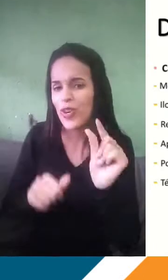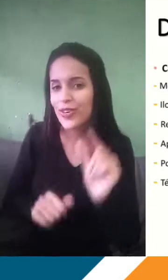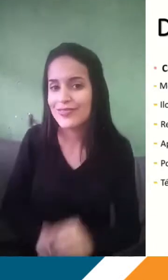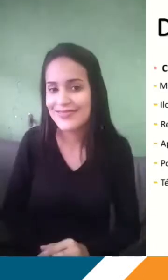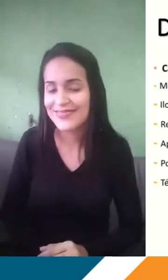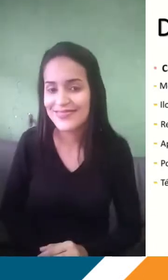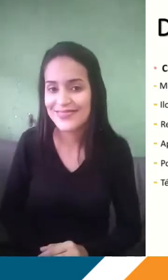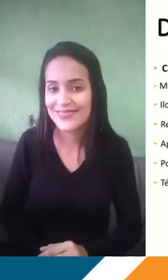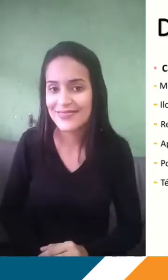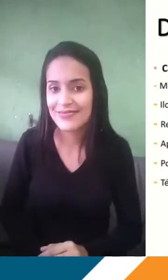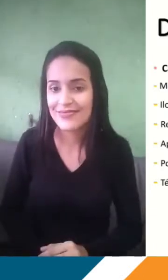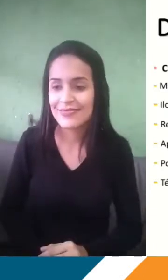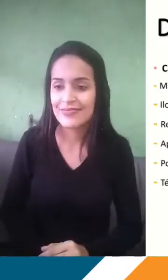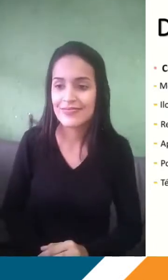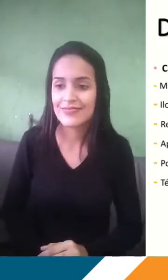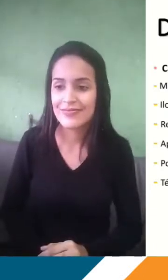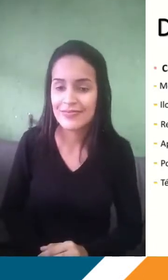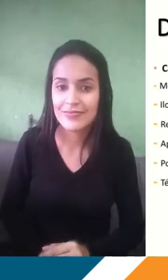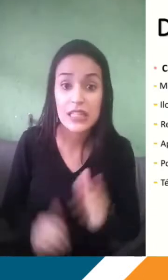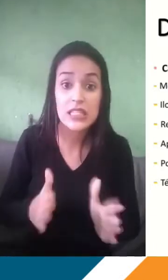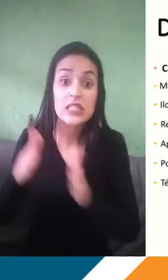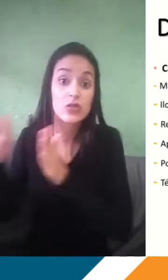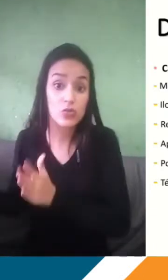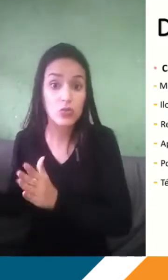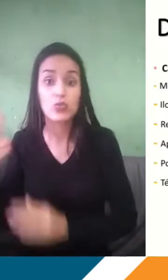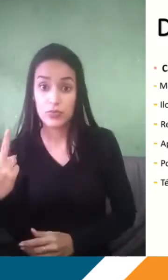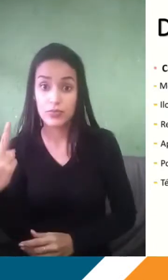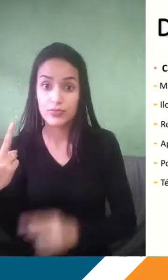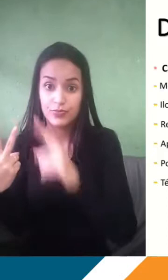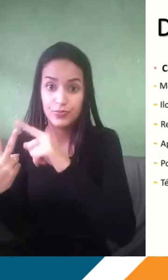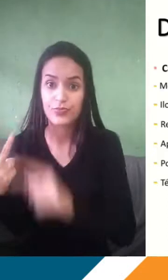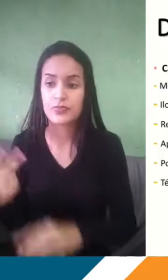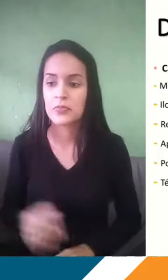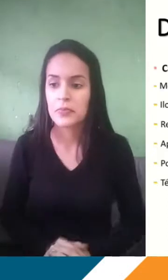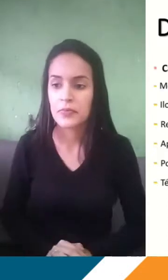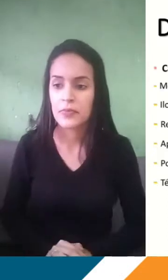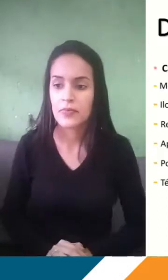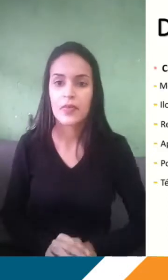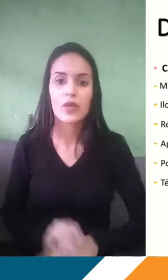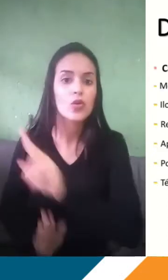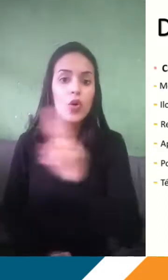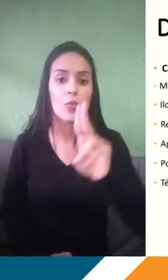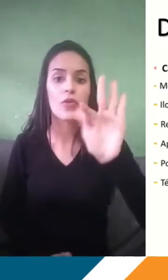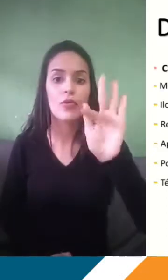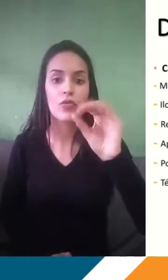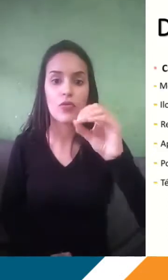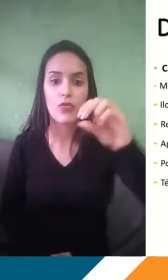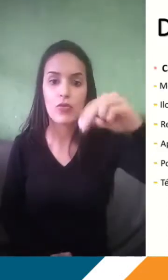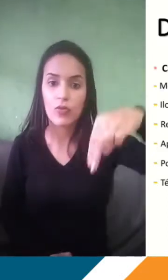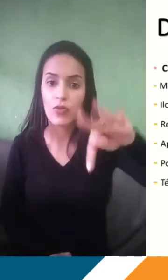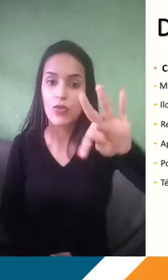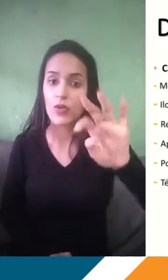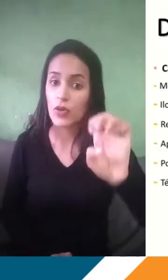tradicional. A segunda imagem é a da obra A Fonte. Nela, Duchamp utilizou a técnica